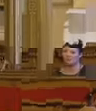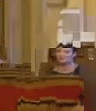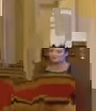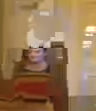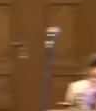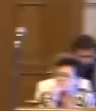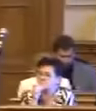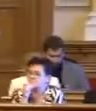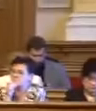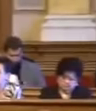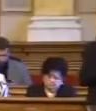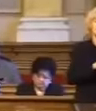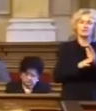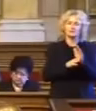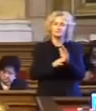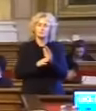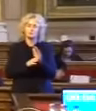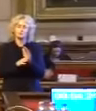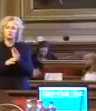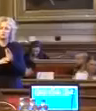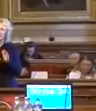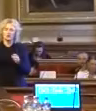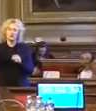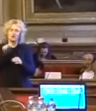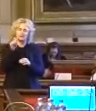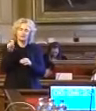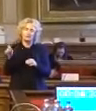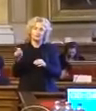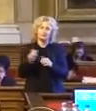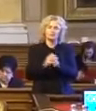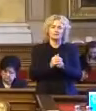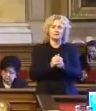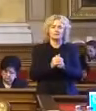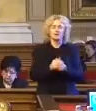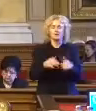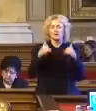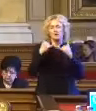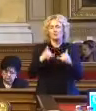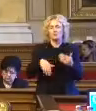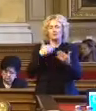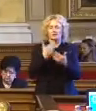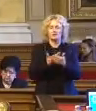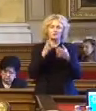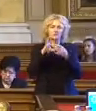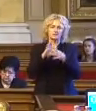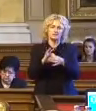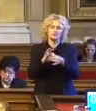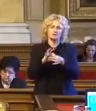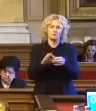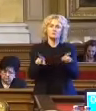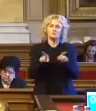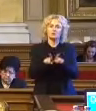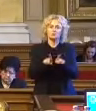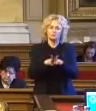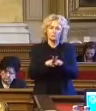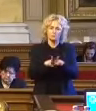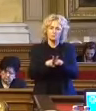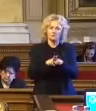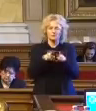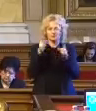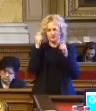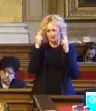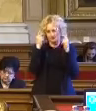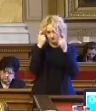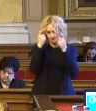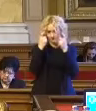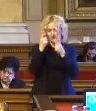jelölte meg. A jelenlegi mai előterjesztés kapcsán ugyanerre az álláspontra fogunk